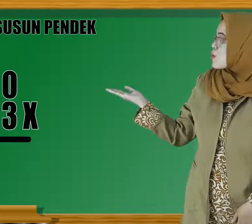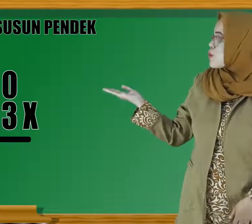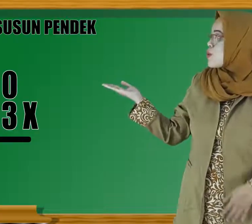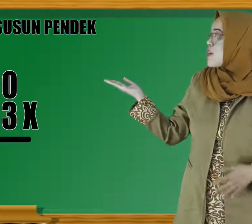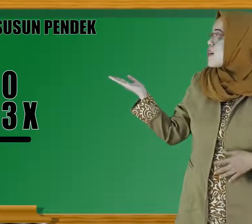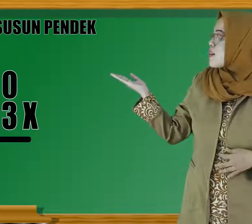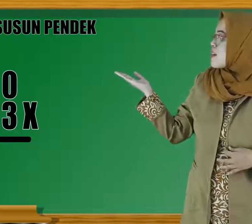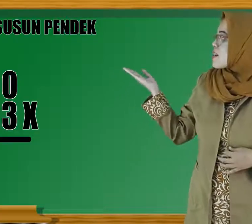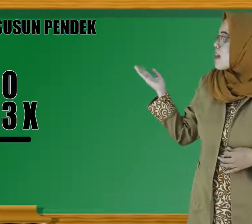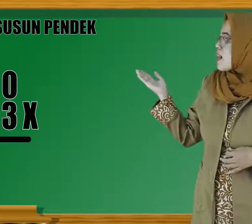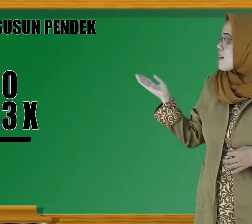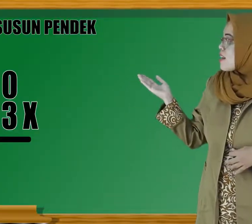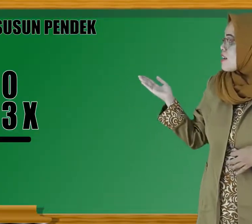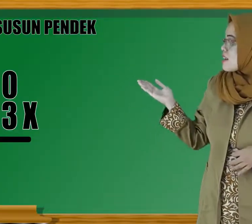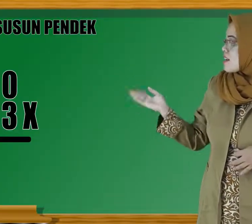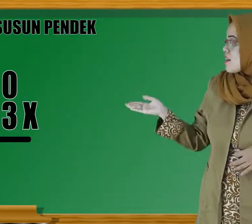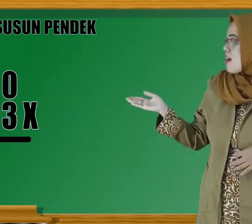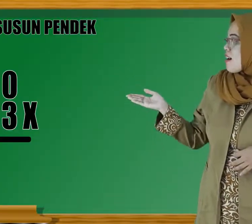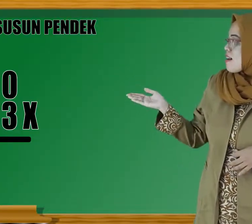140 dikali 3